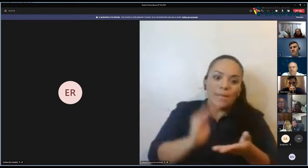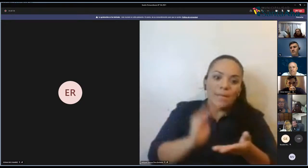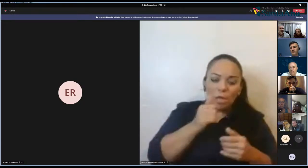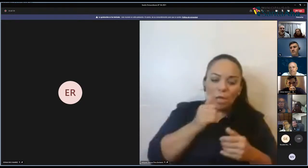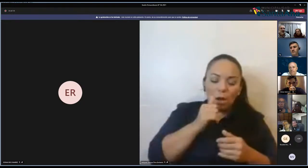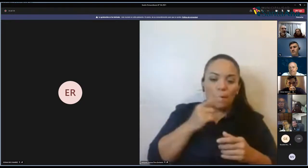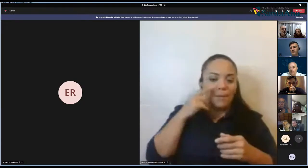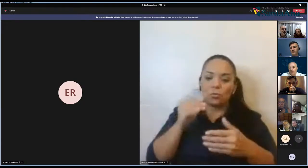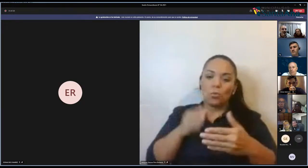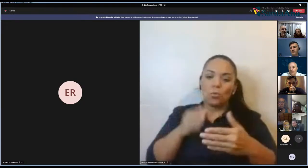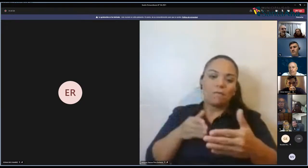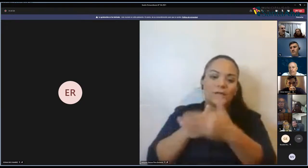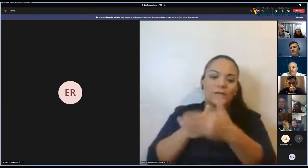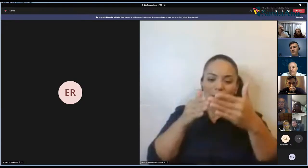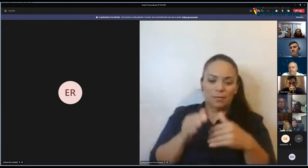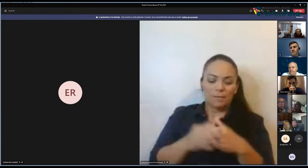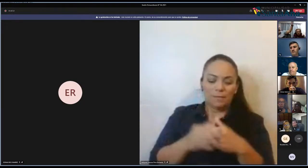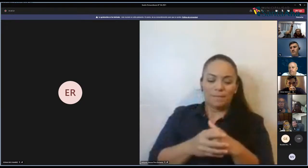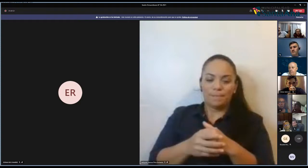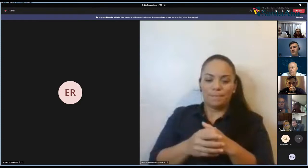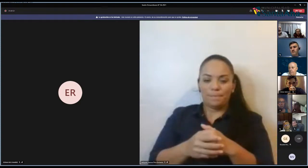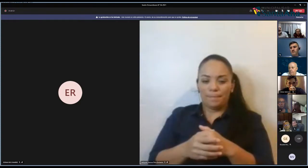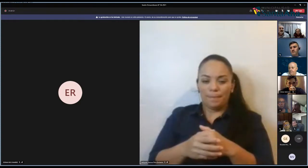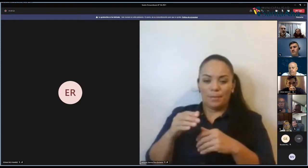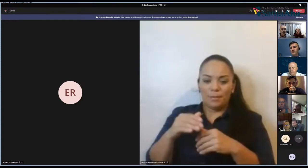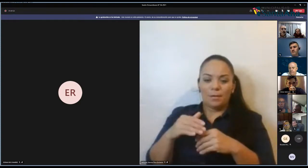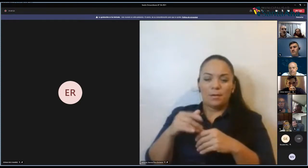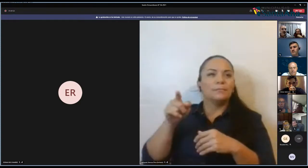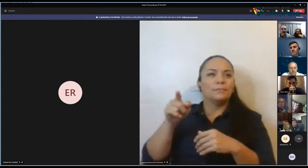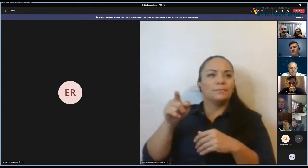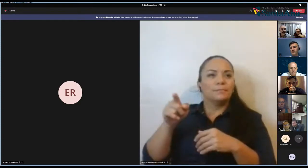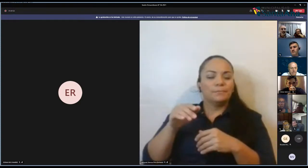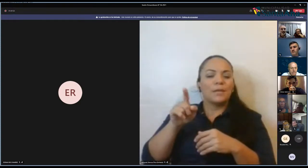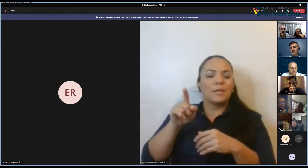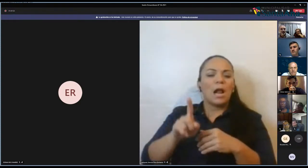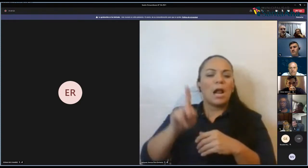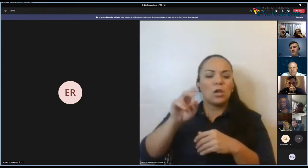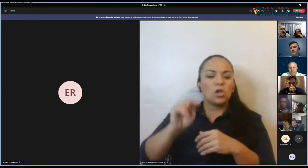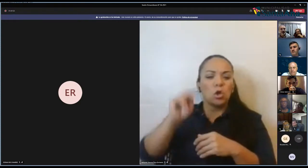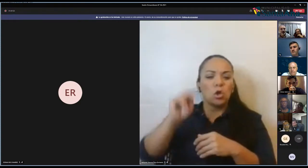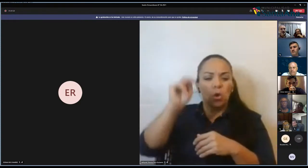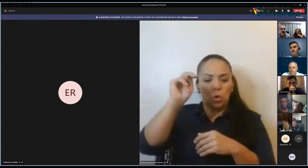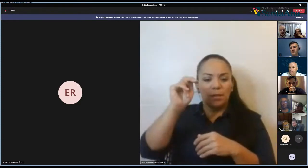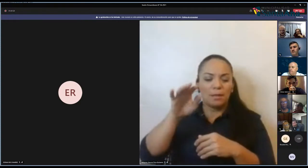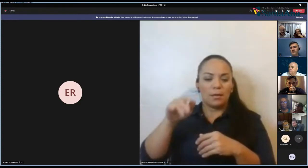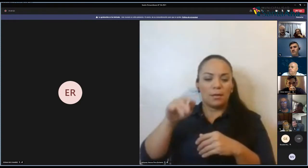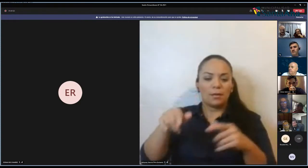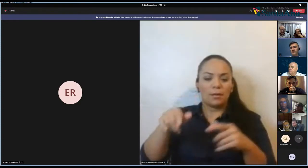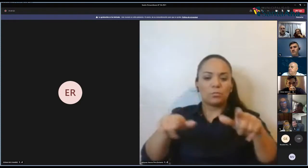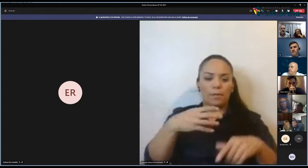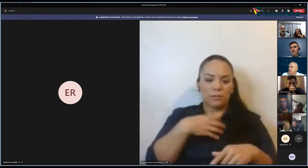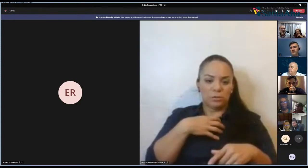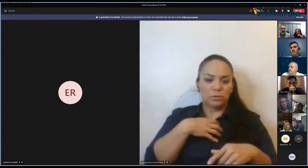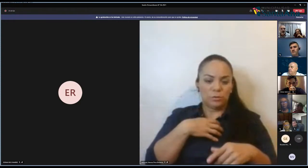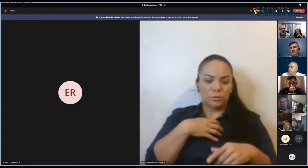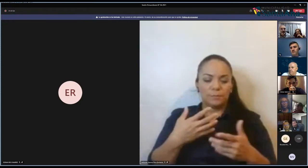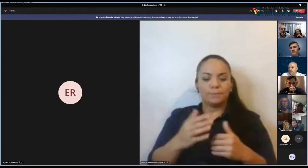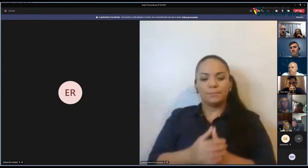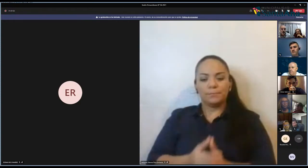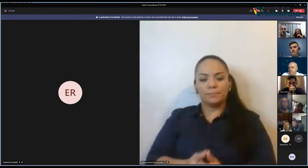en la parte este hacia él hacia el norte de las propiedades nuestros entonces